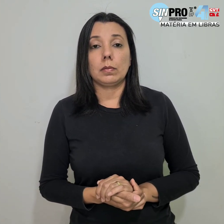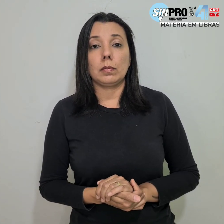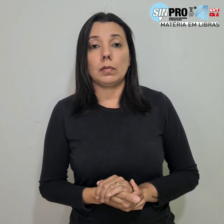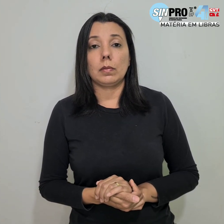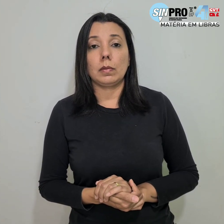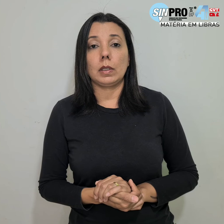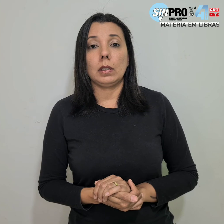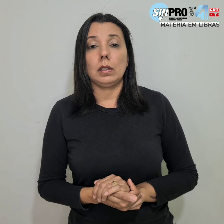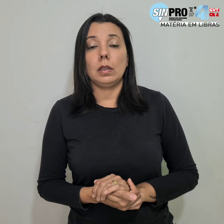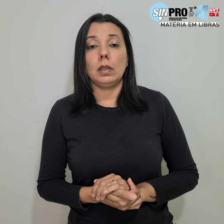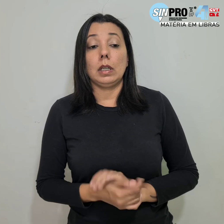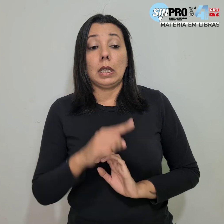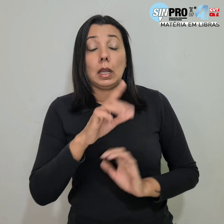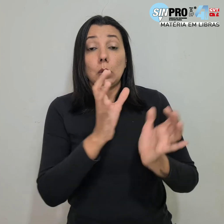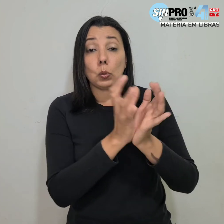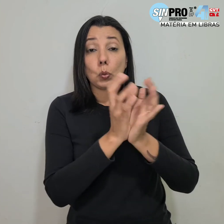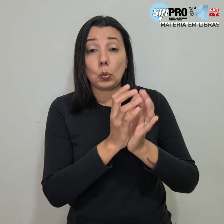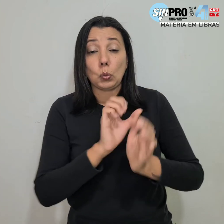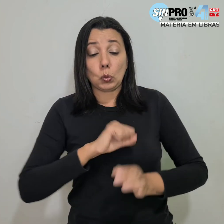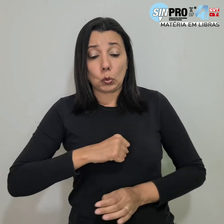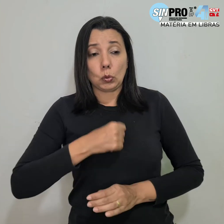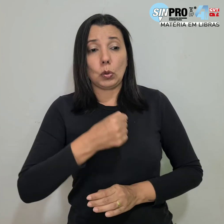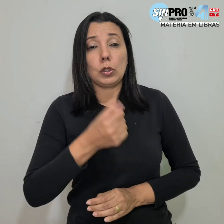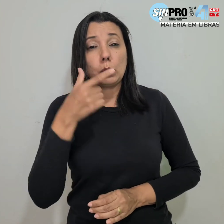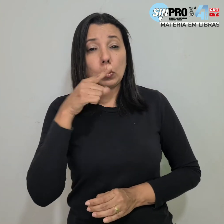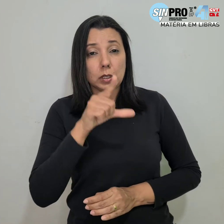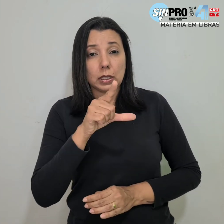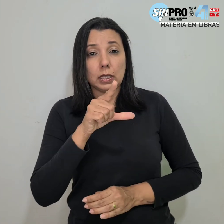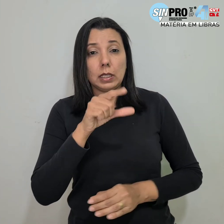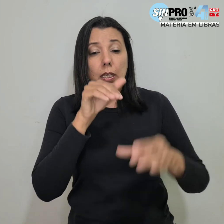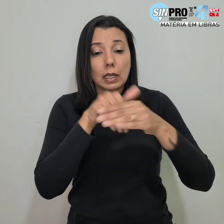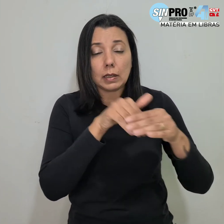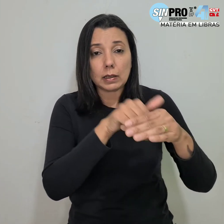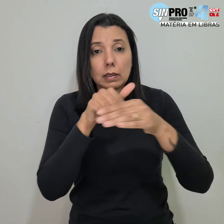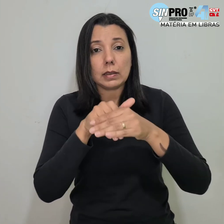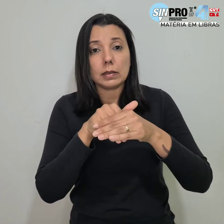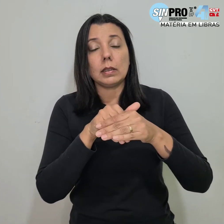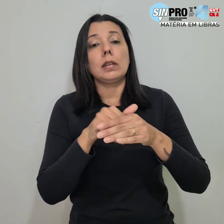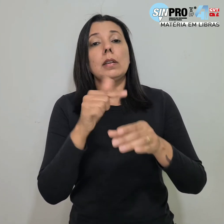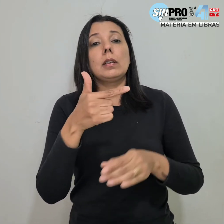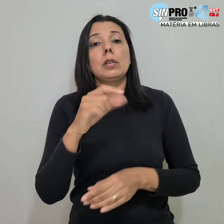Má fé no gabinete do ódio para ganhar eleição em 2022.